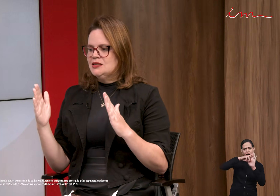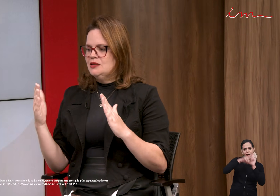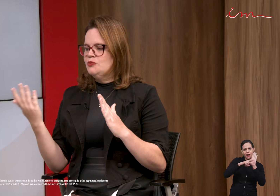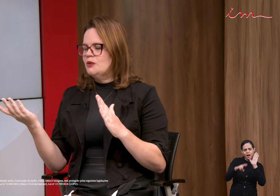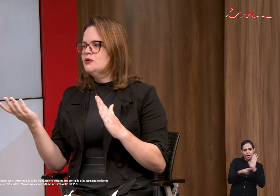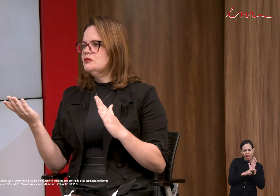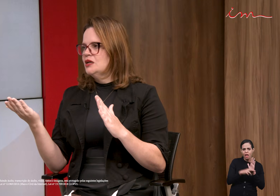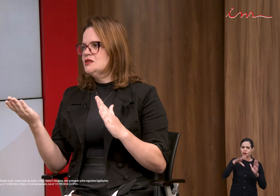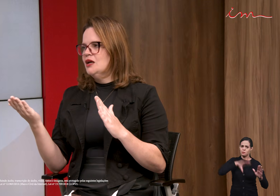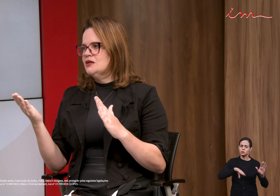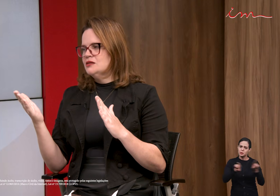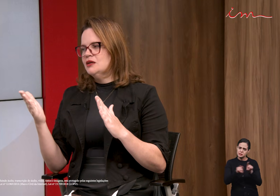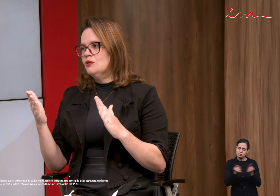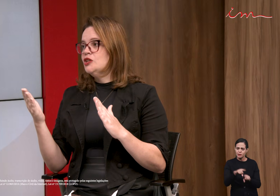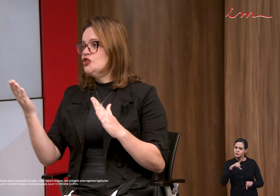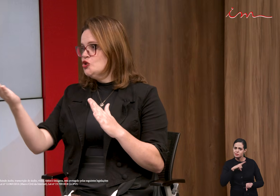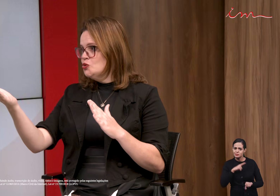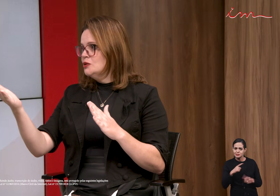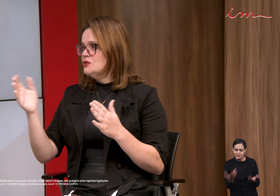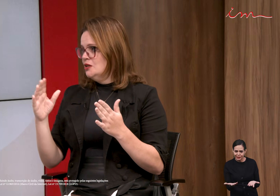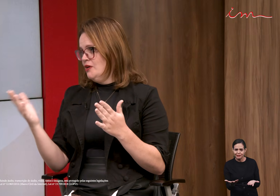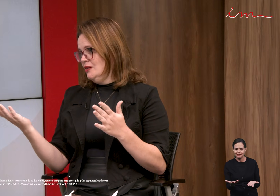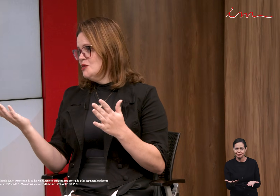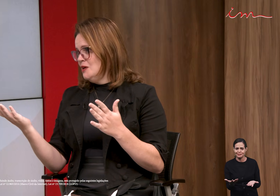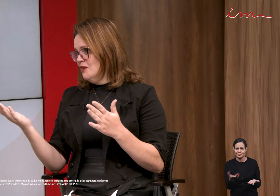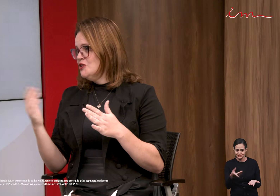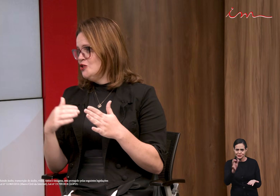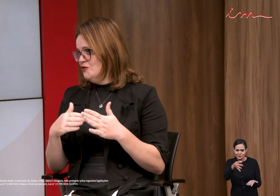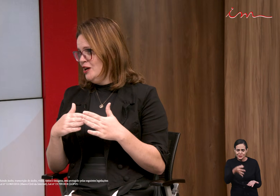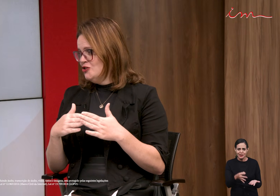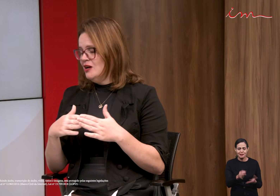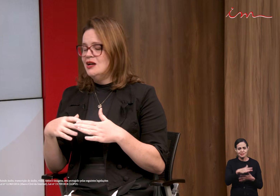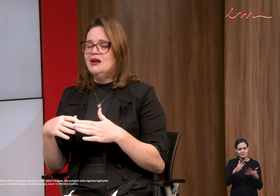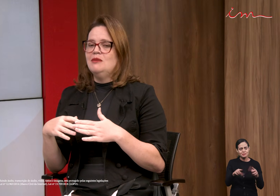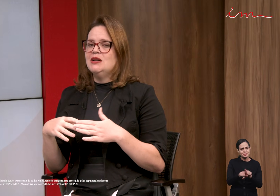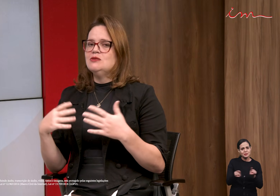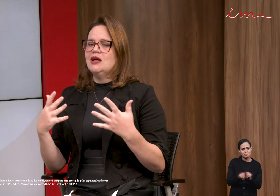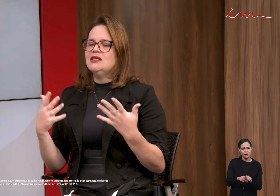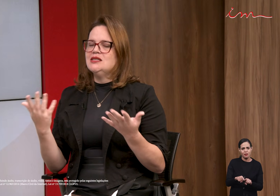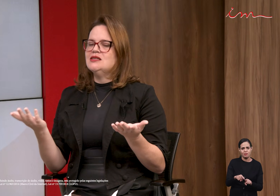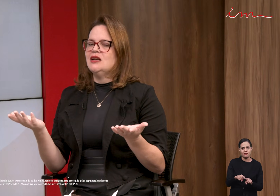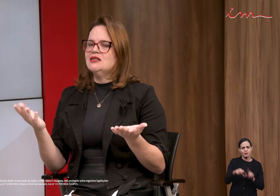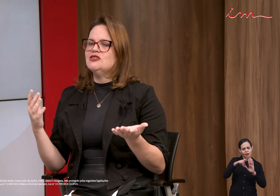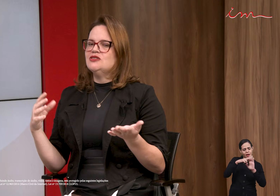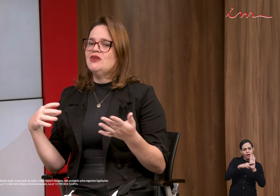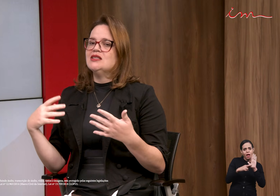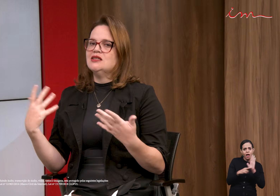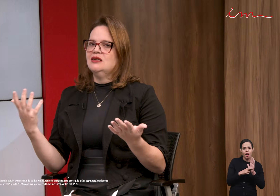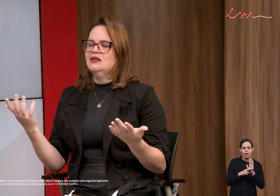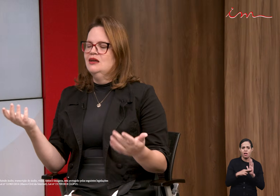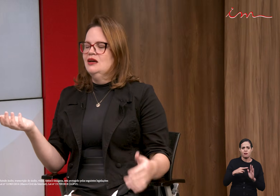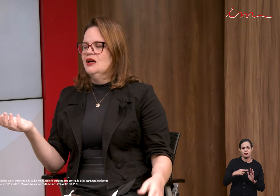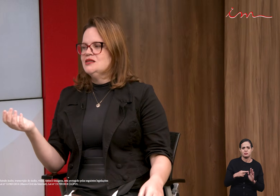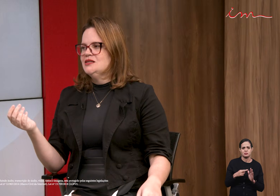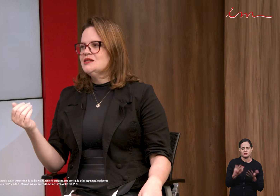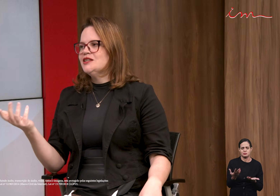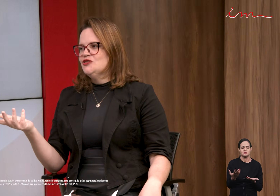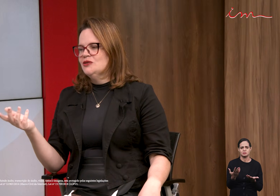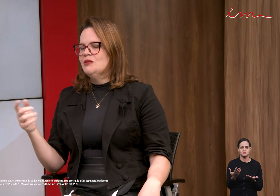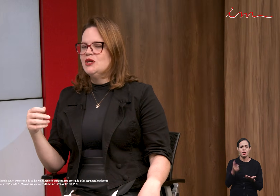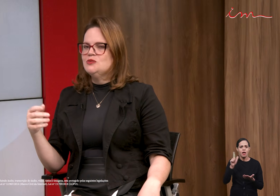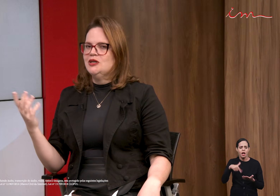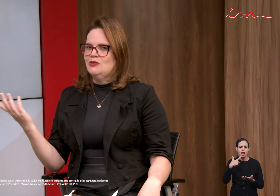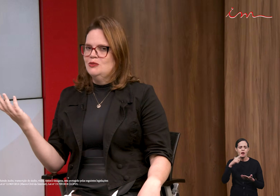umas regras que o próprio português traz, né? Quando a gente estuda o significado das palavras, a gente vai achar. Mas não há necessidade da gente fazer